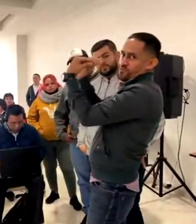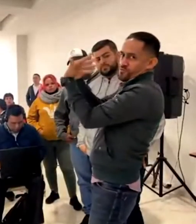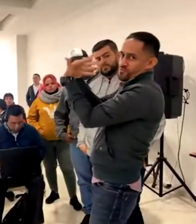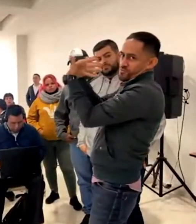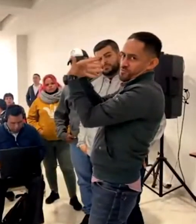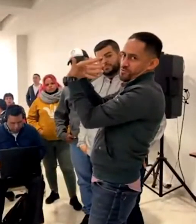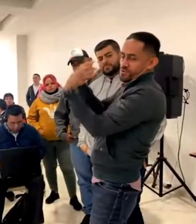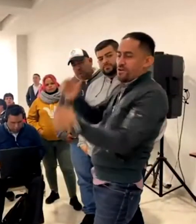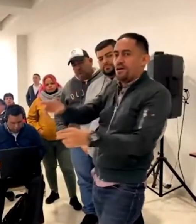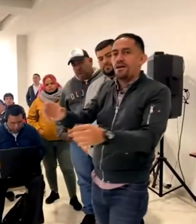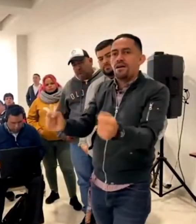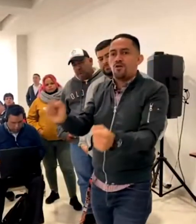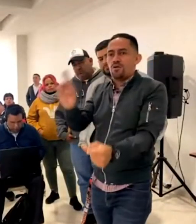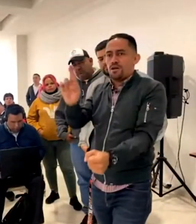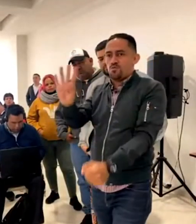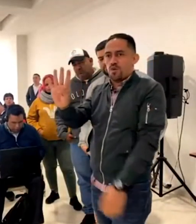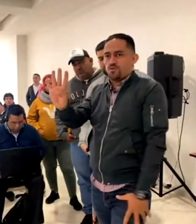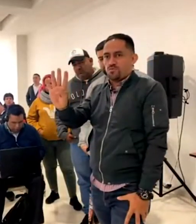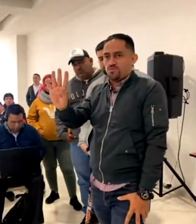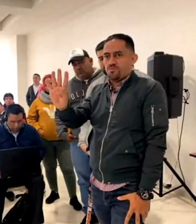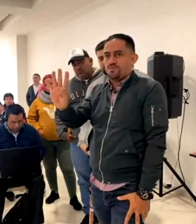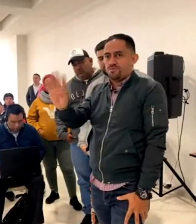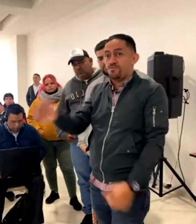porque mi abuelo me enseñó